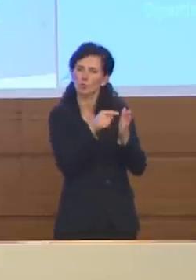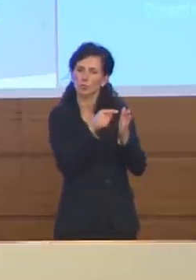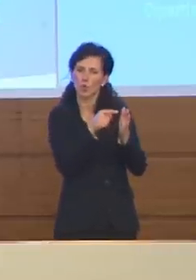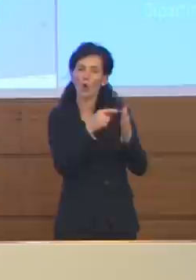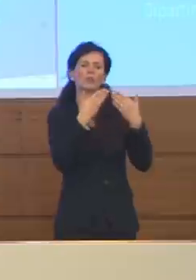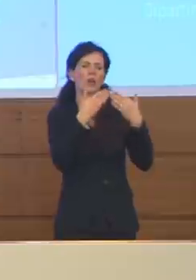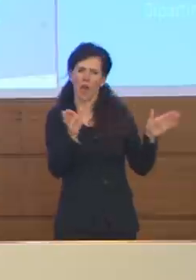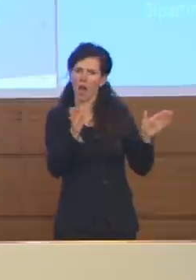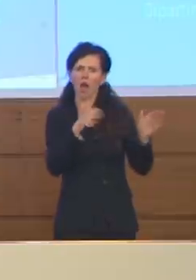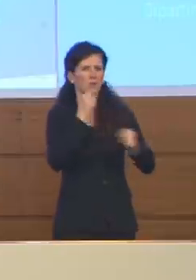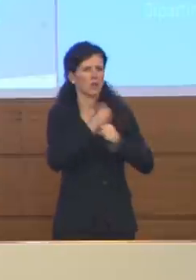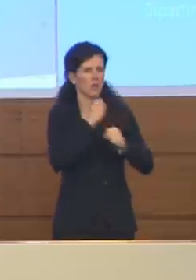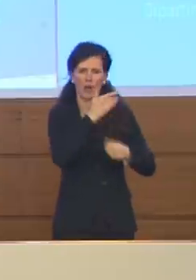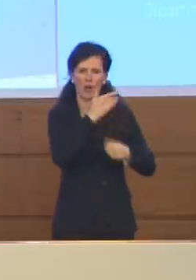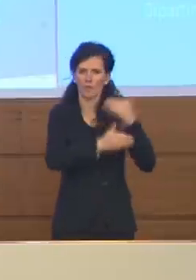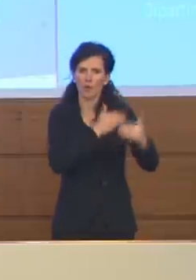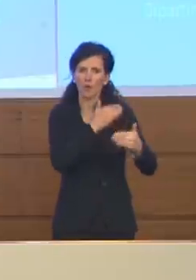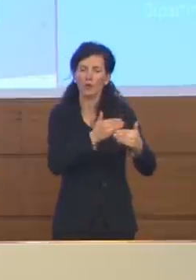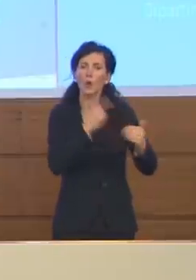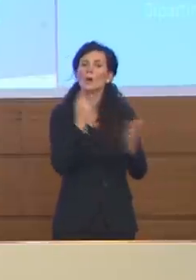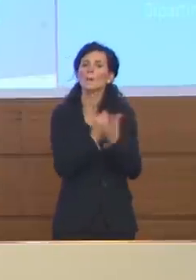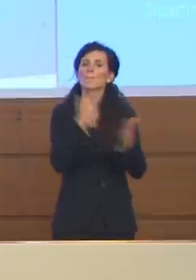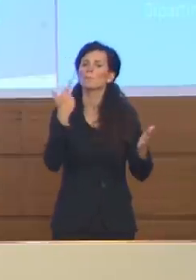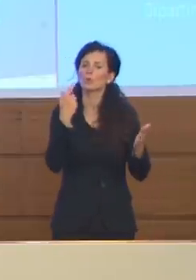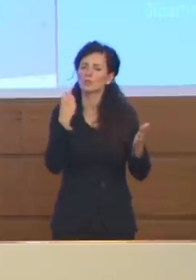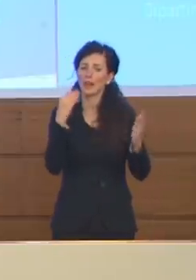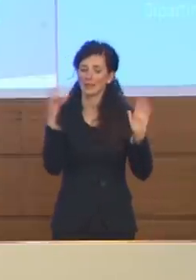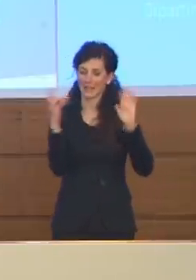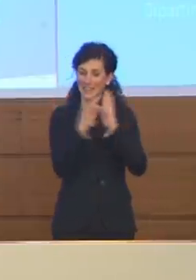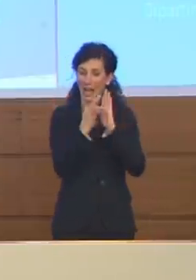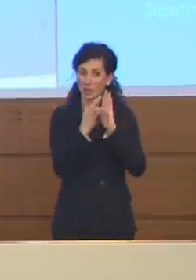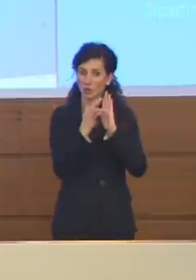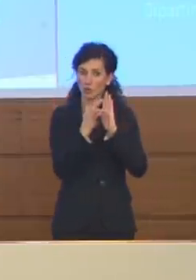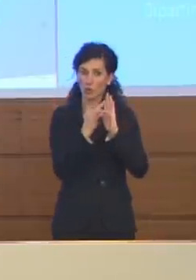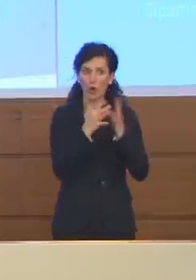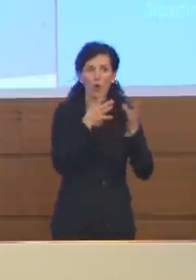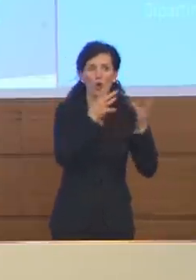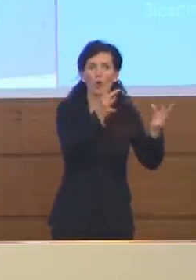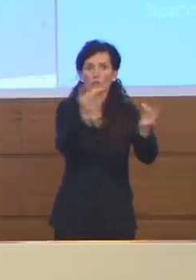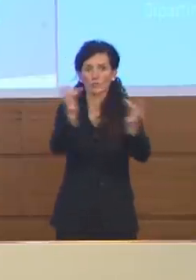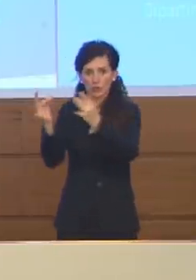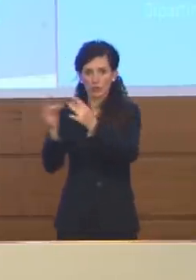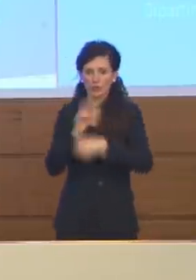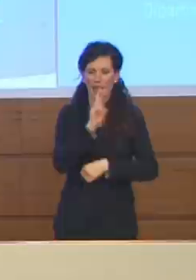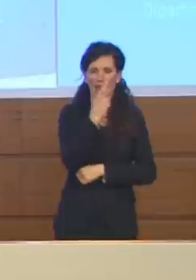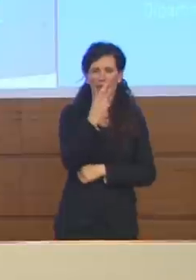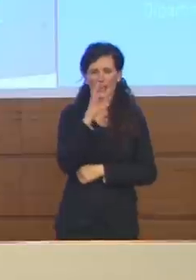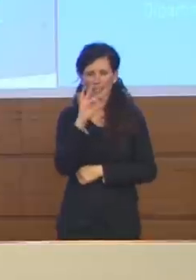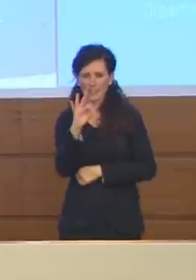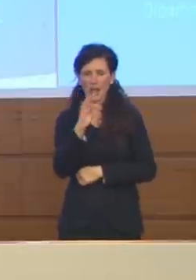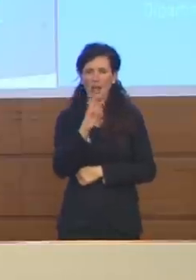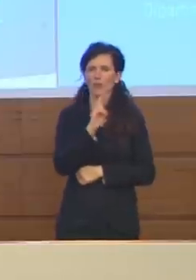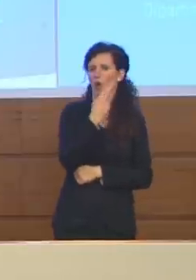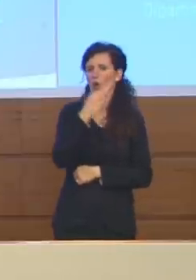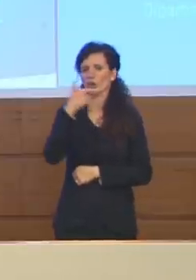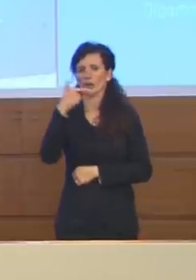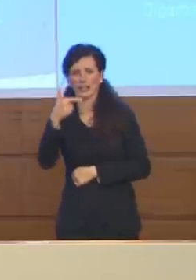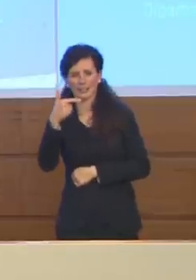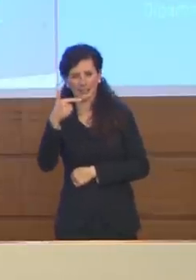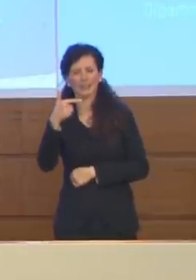mantenere l'indice di contagiosità cioè con zero nei conti più